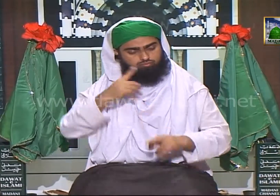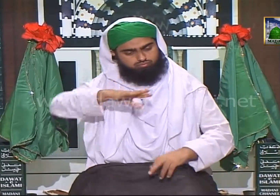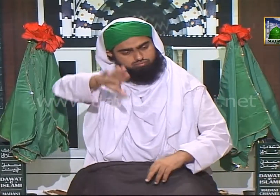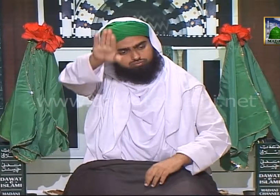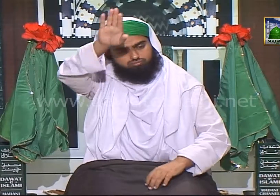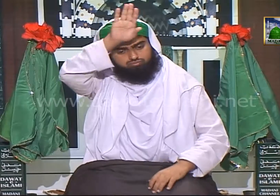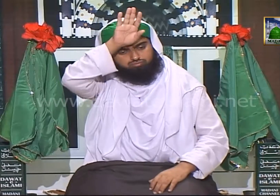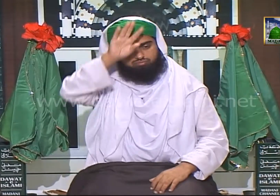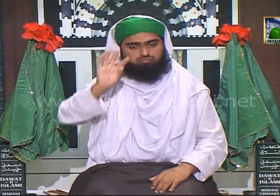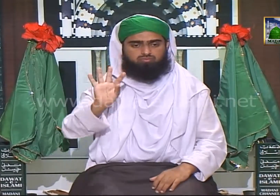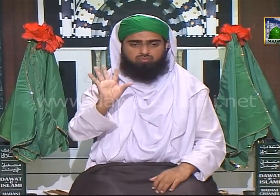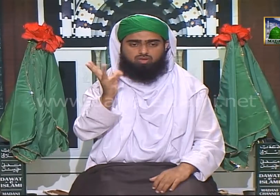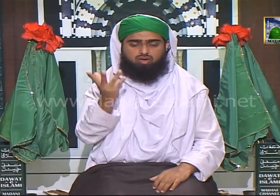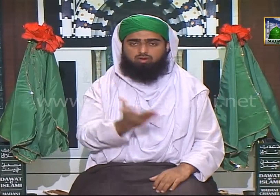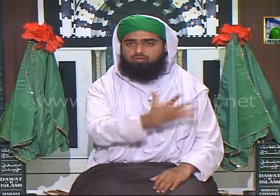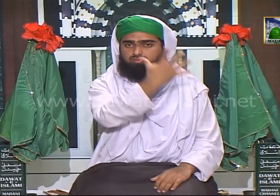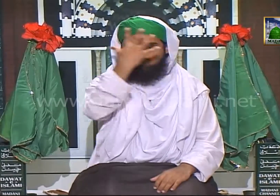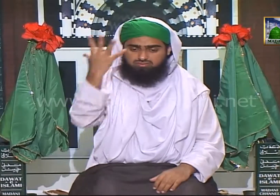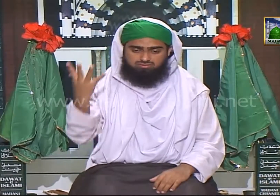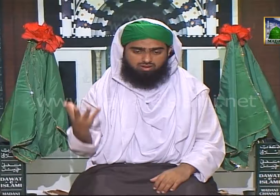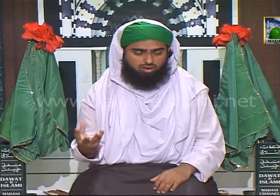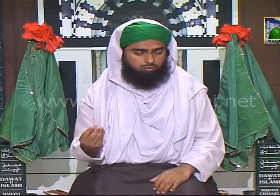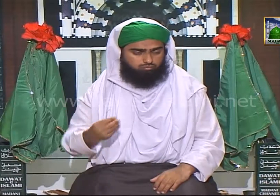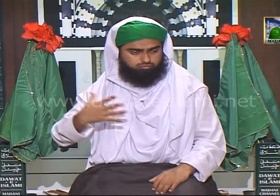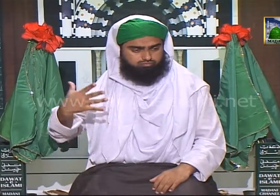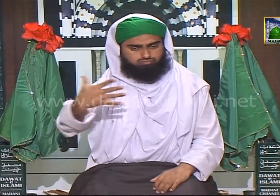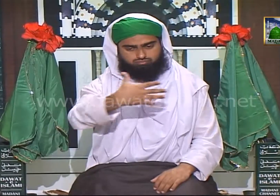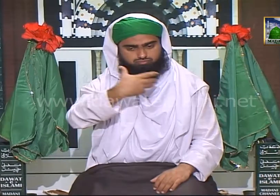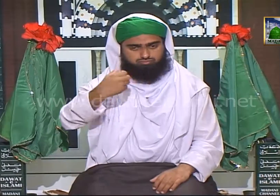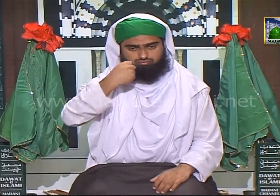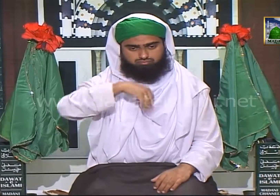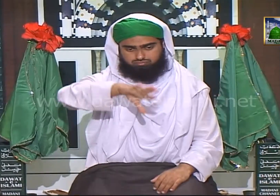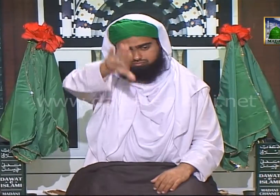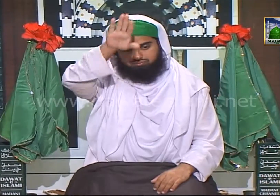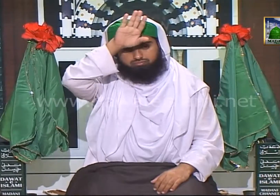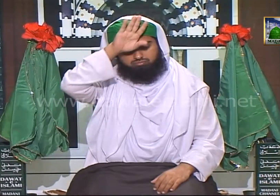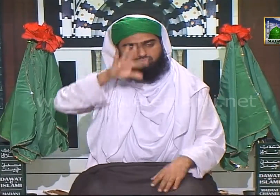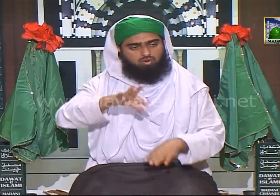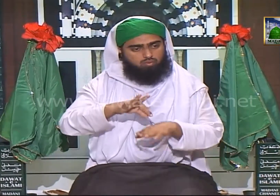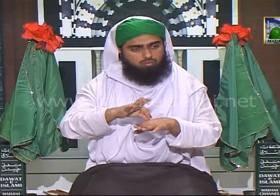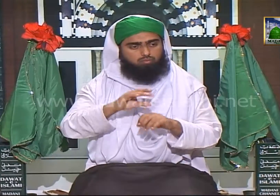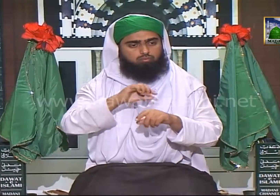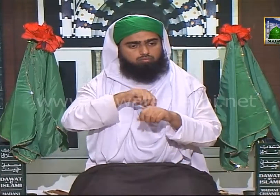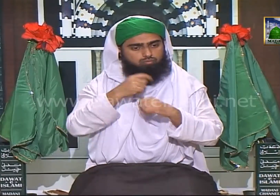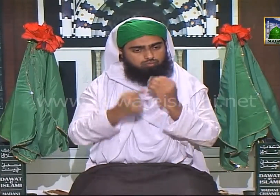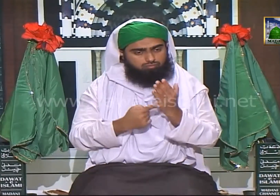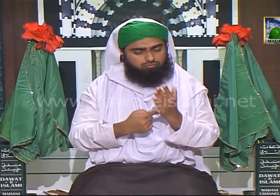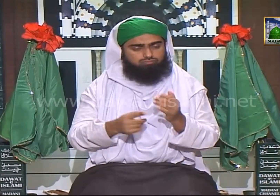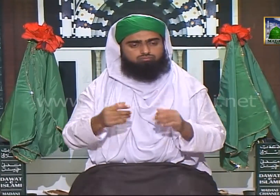تو بہت بڑے بادشاہ, سارے جن آپ کے ماتے ہیں, سارے انسان آپ کے ماتے ہیں, ساری مخلوق چیونٹیوں تک پر آپ کی حکومت,